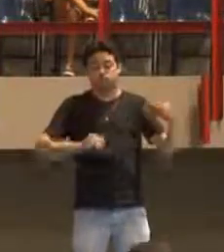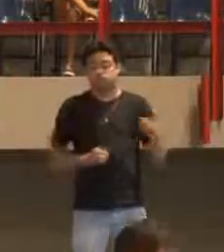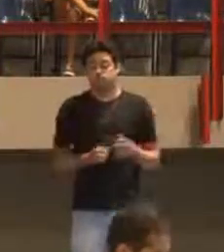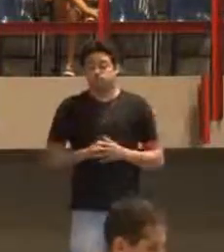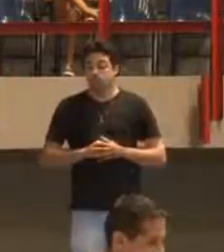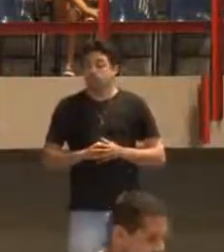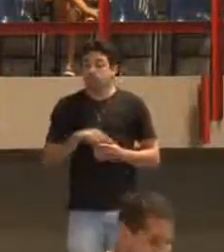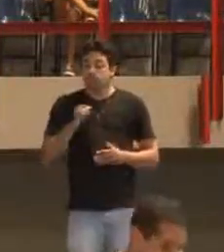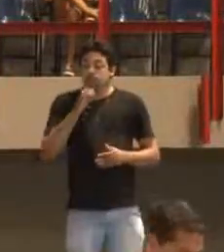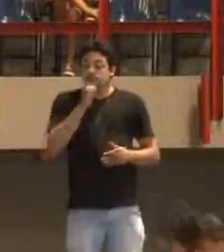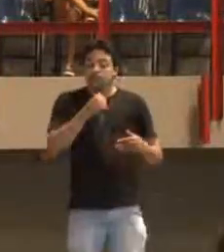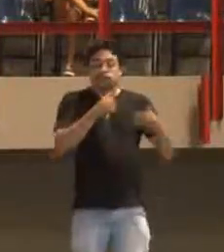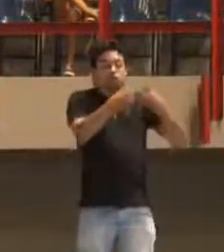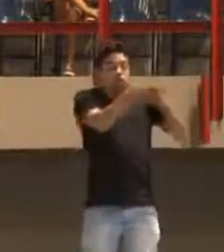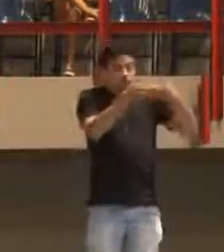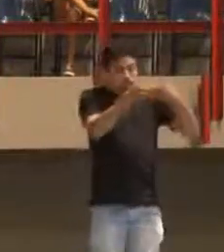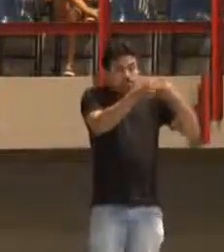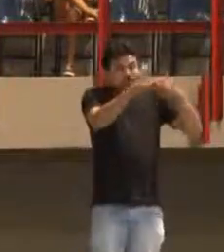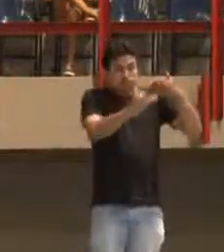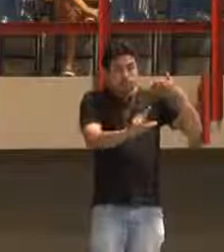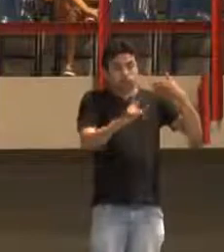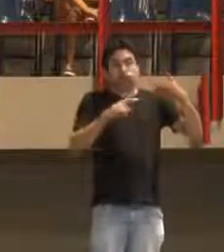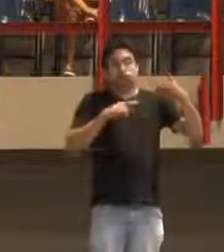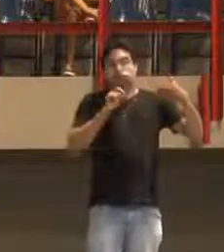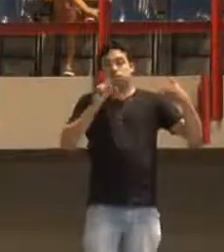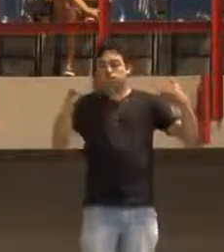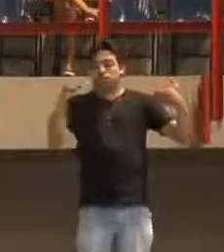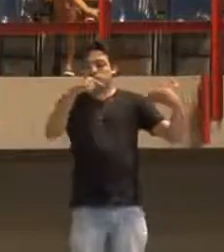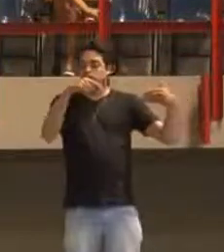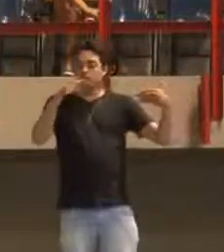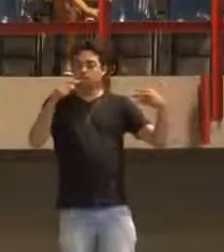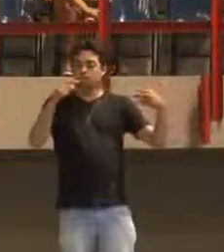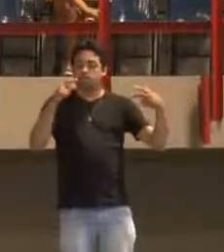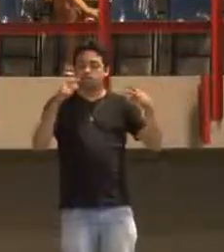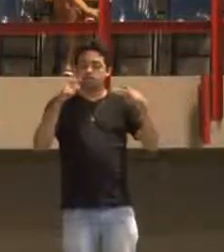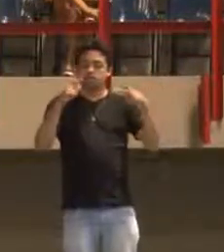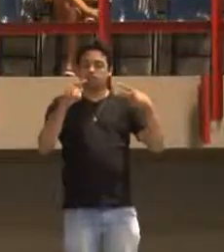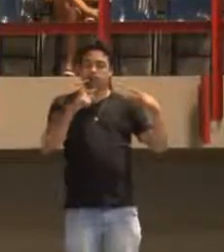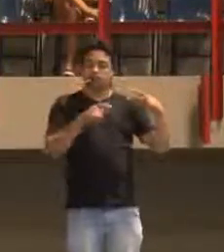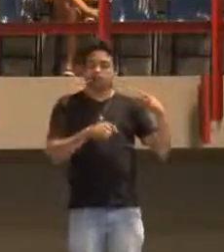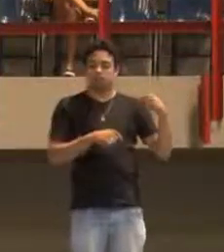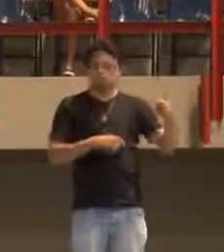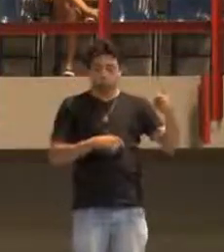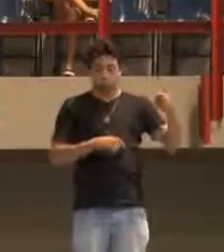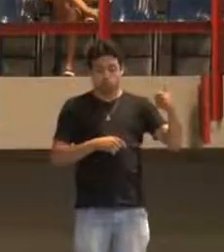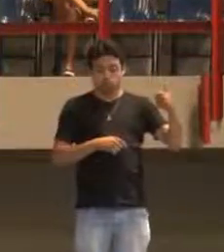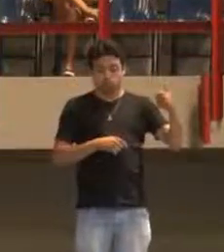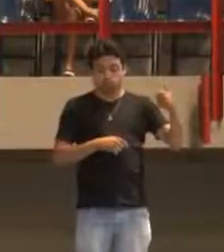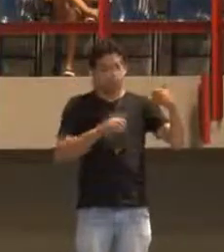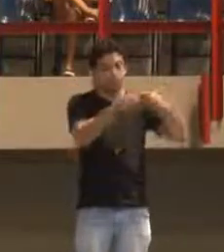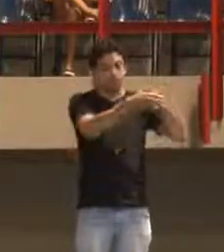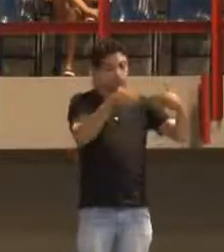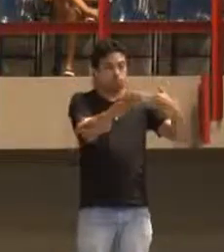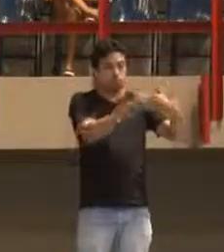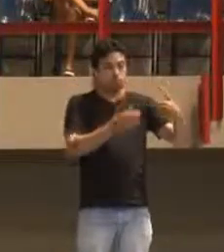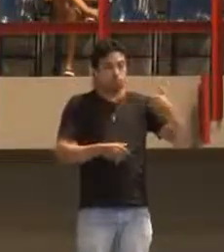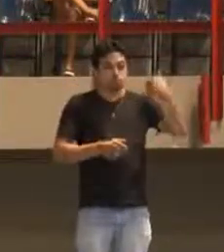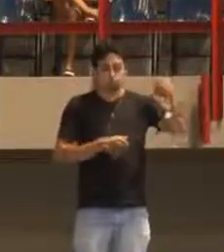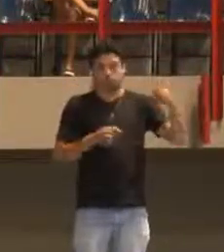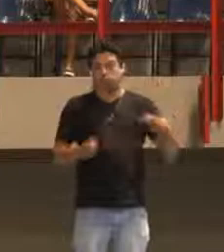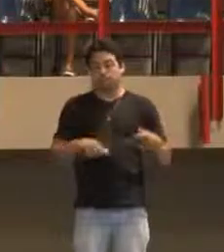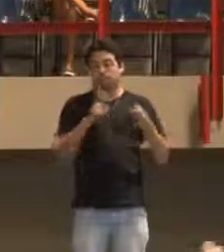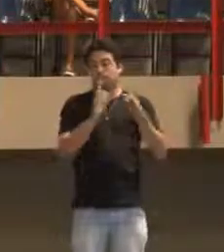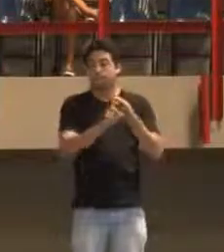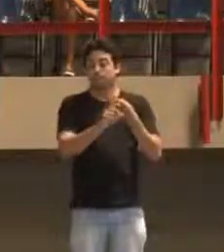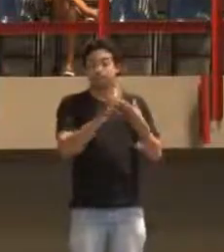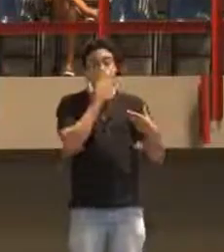eu pintar o fundo de azul, quantas opções eu vou ter para o fundo então? Uma, eu estou dizendo que eu vou pintar de azul, só tem uma opção.